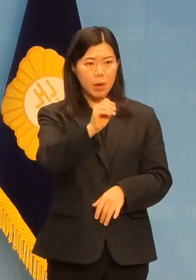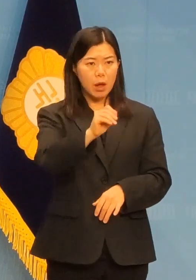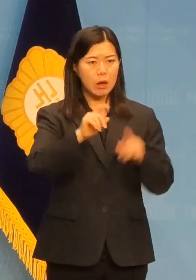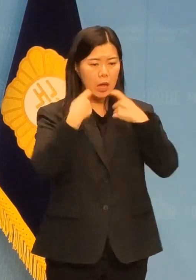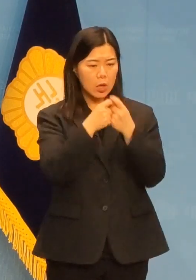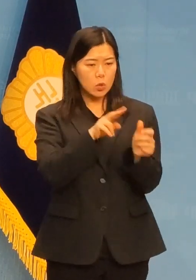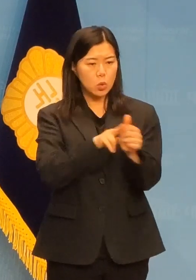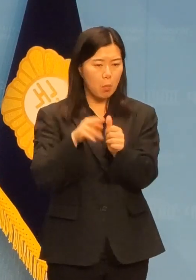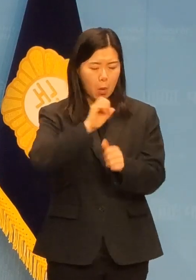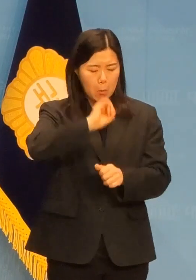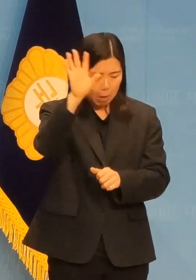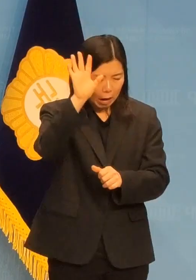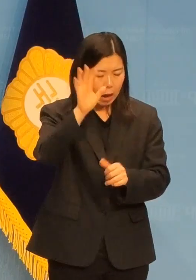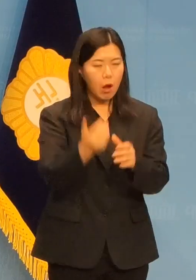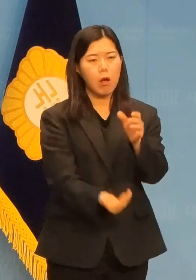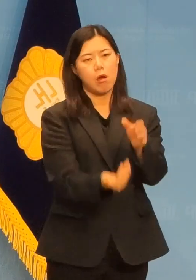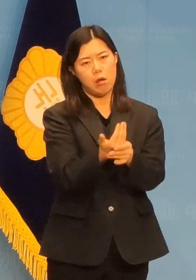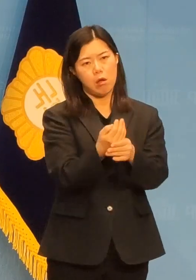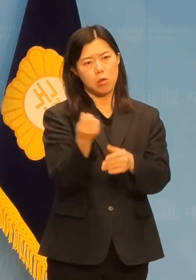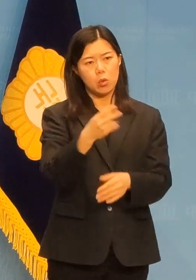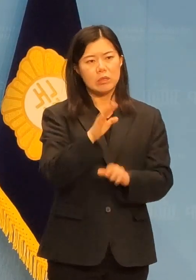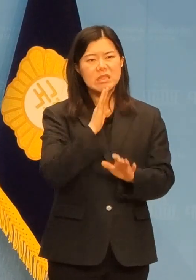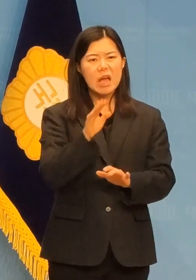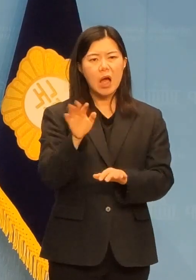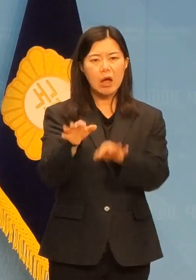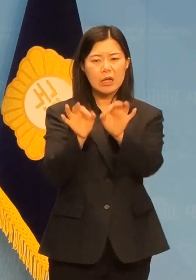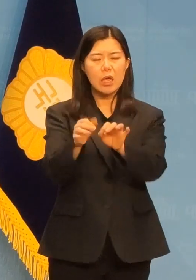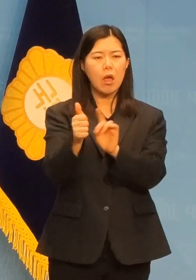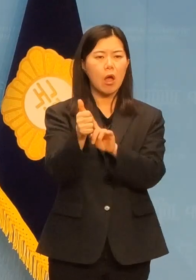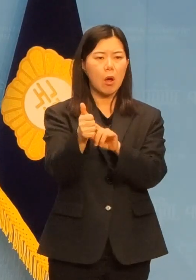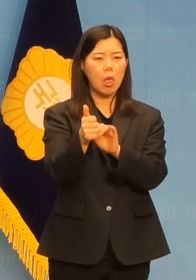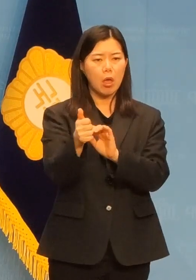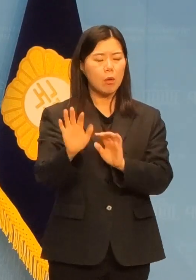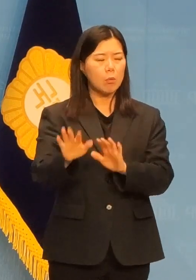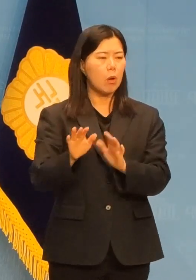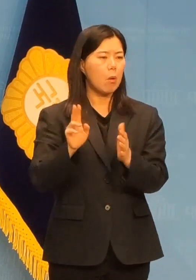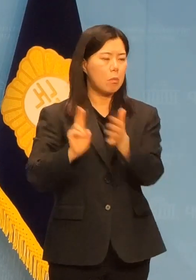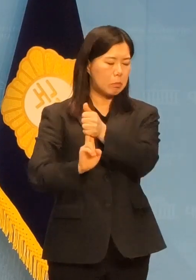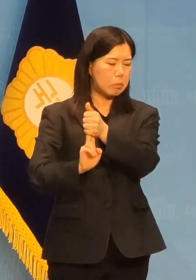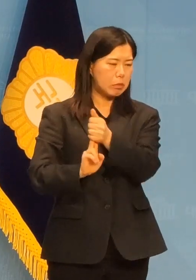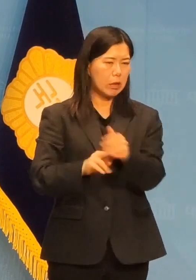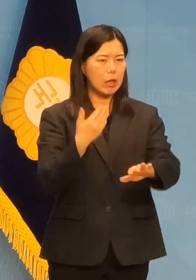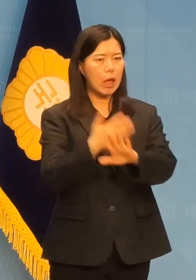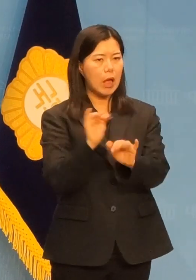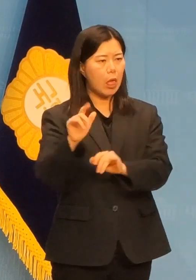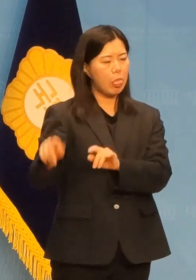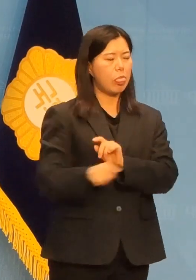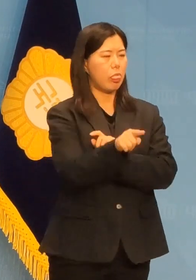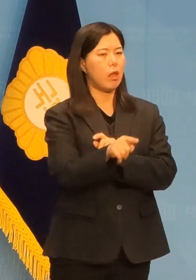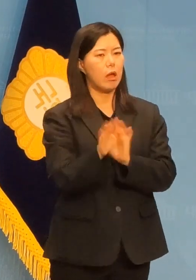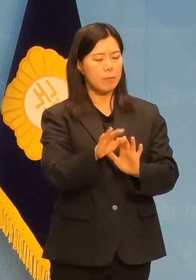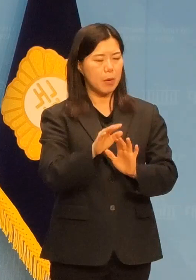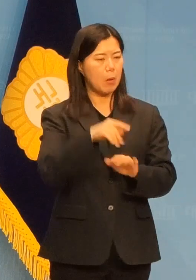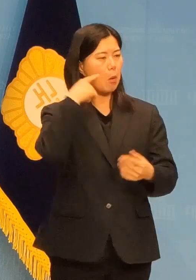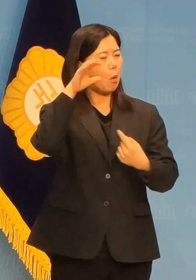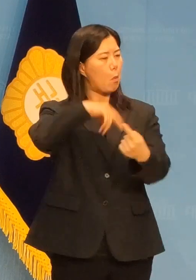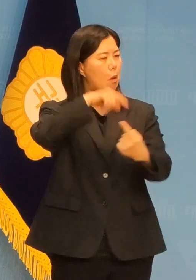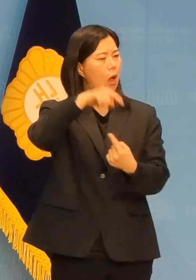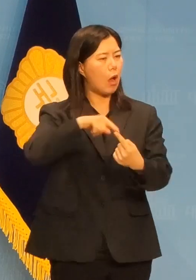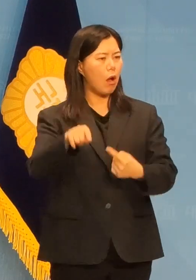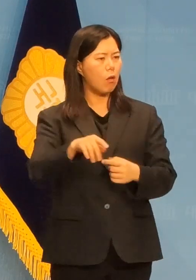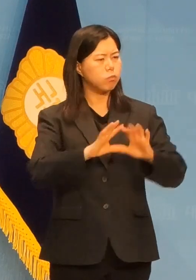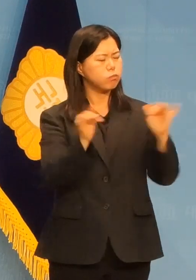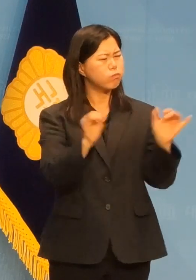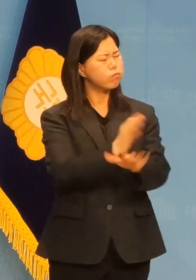개인정보 유출 사태와 실소유주는 꽁꽁 숨긴 맹탕 청문회로 대국민 기만을 계속하는 가운데 새벽 배송